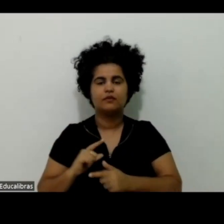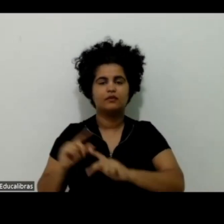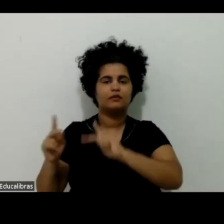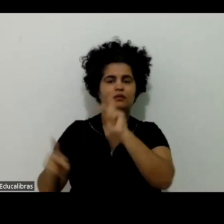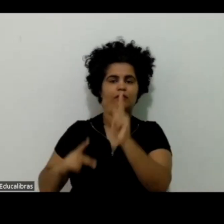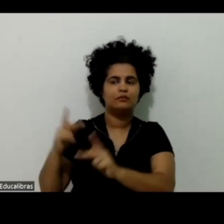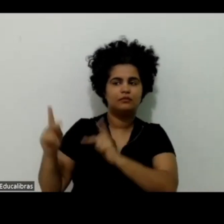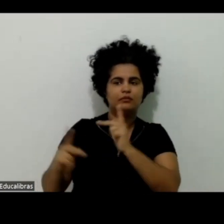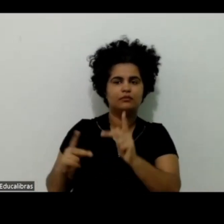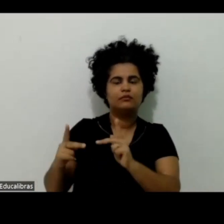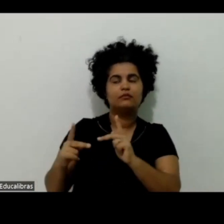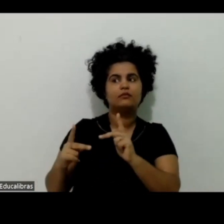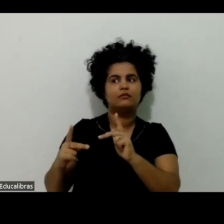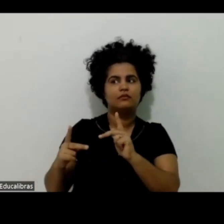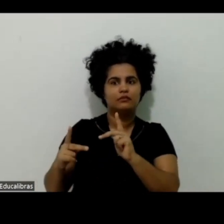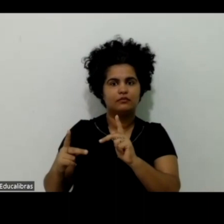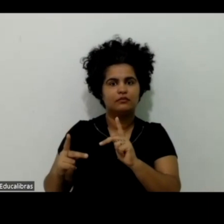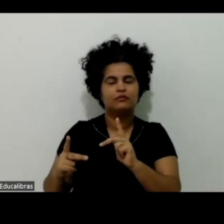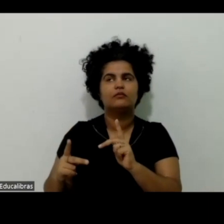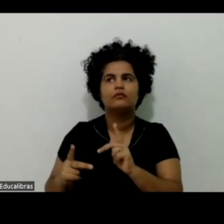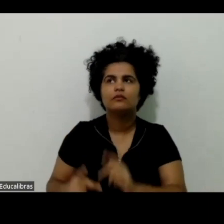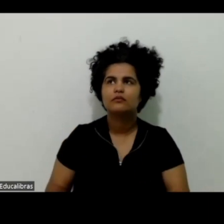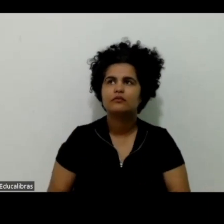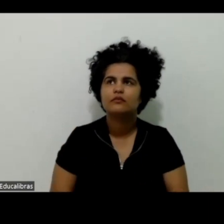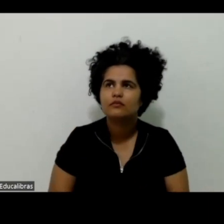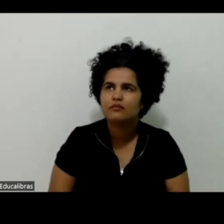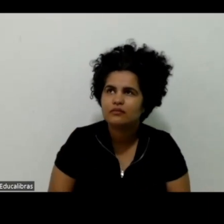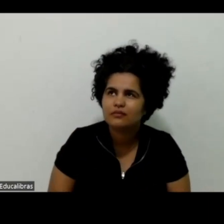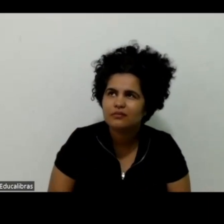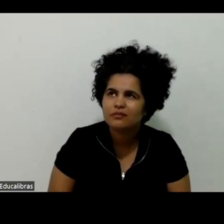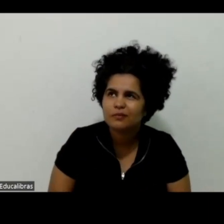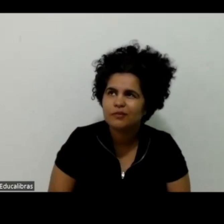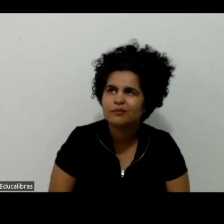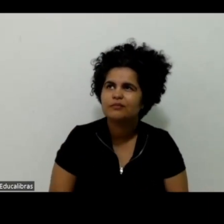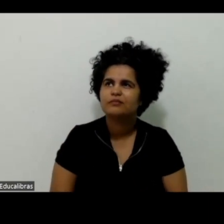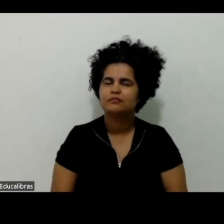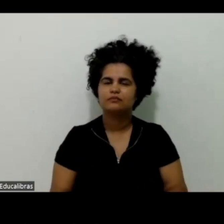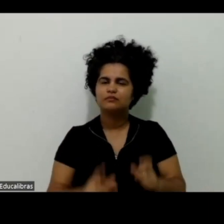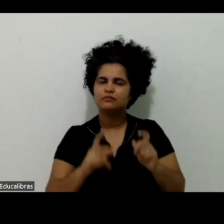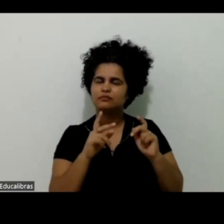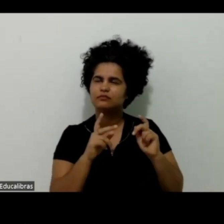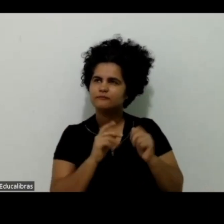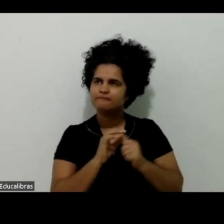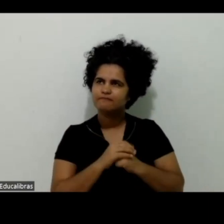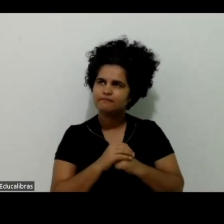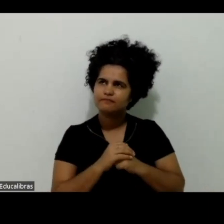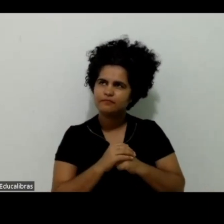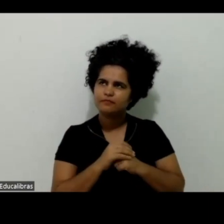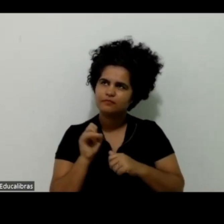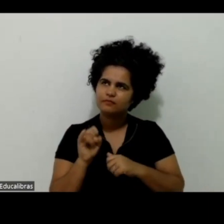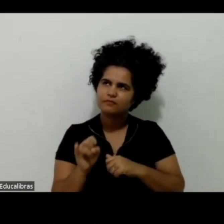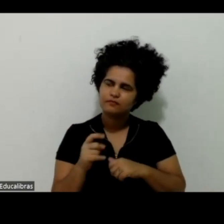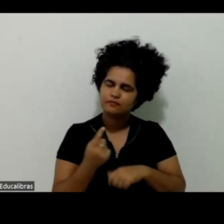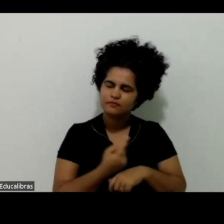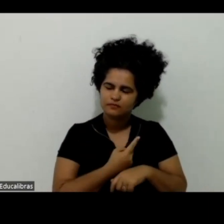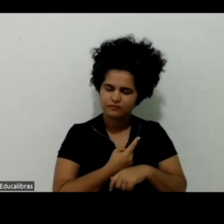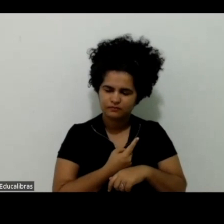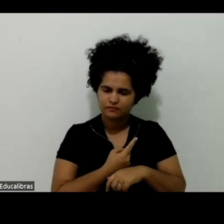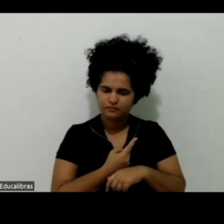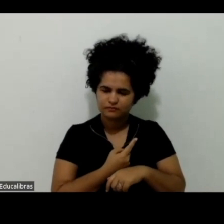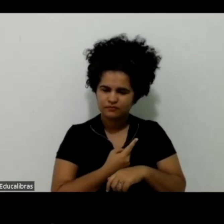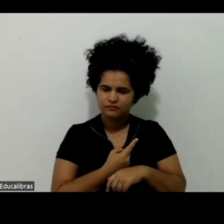atendida é X% negra, X% indígena, X% quilombola. Mas se a gente não tem isso dado, a gente não consegue